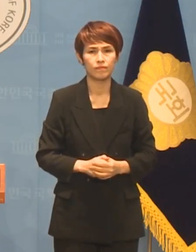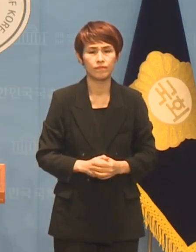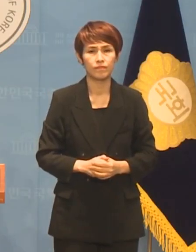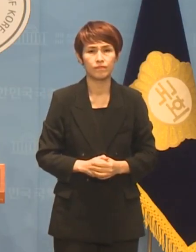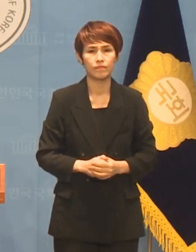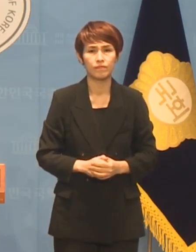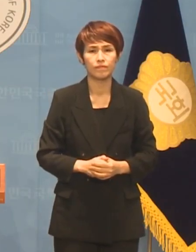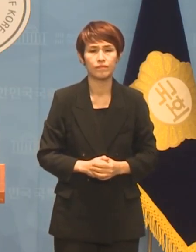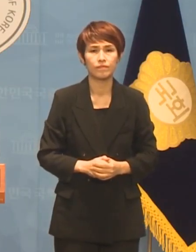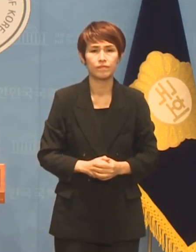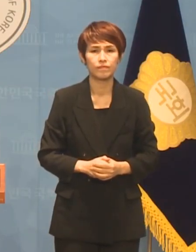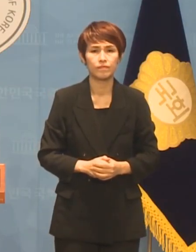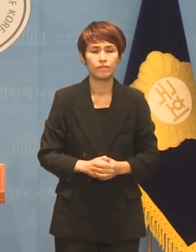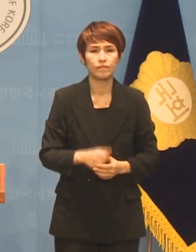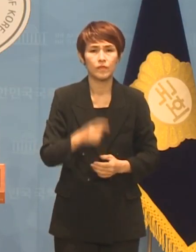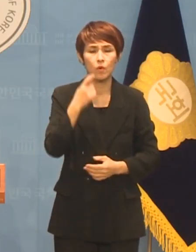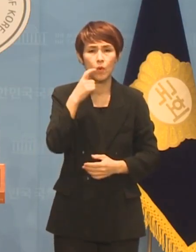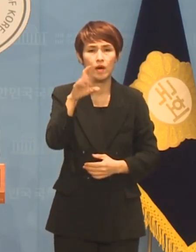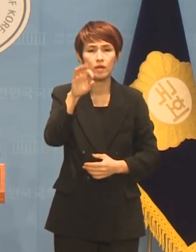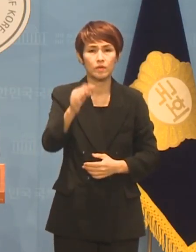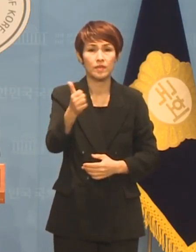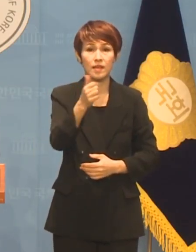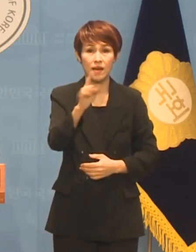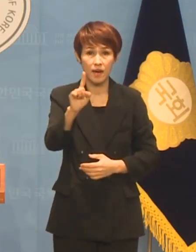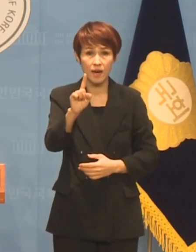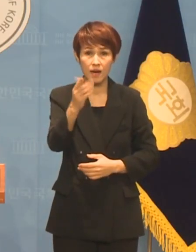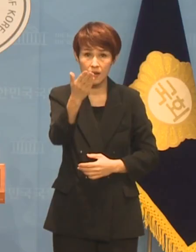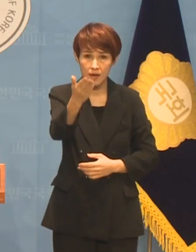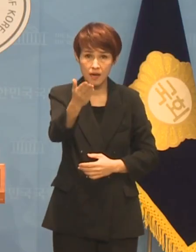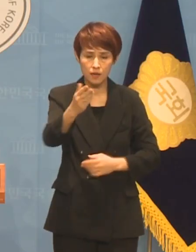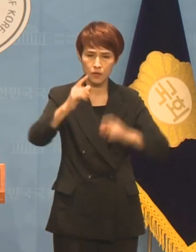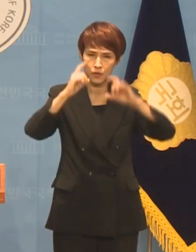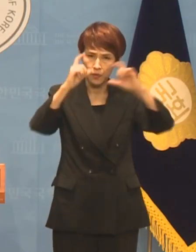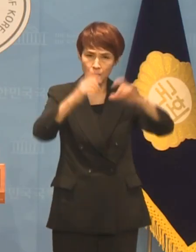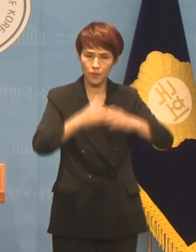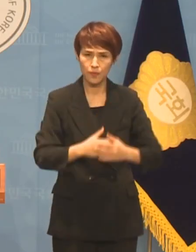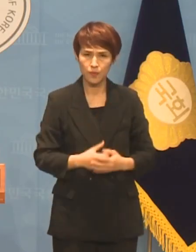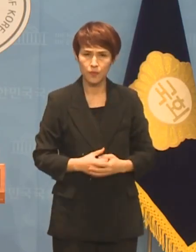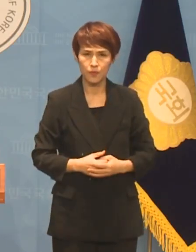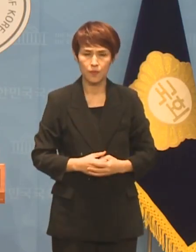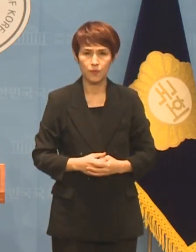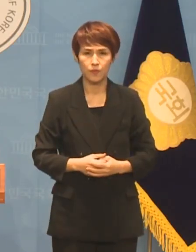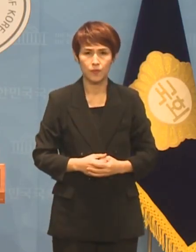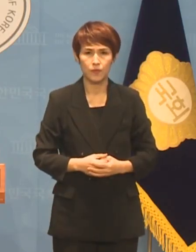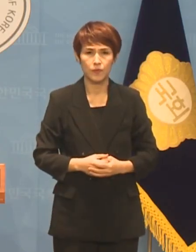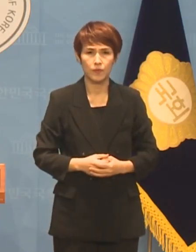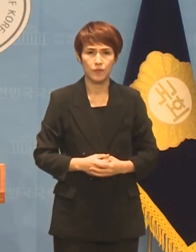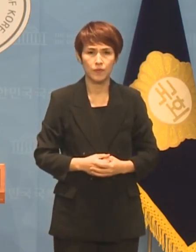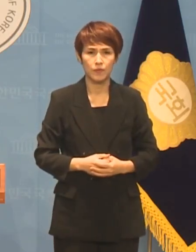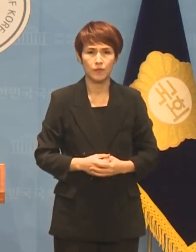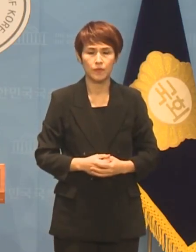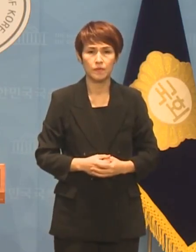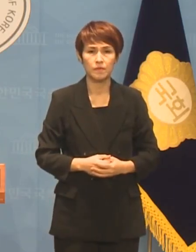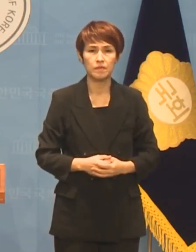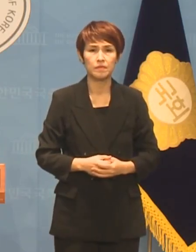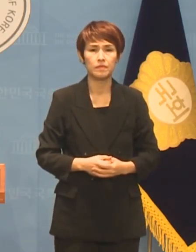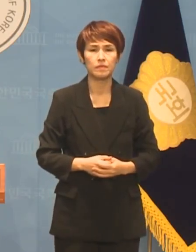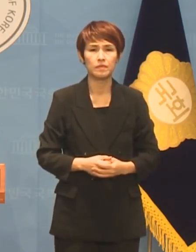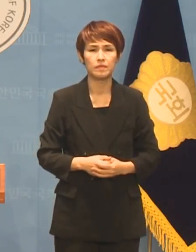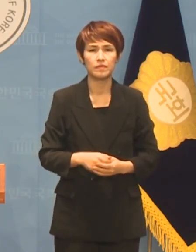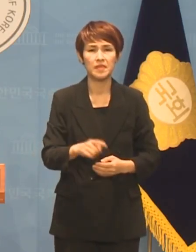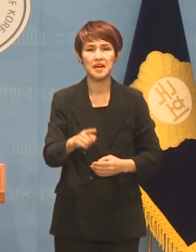마지막으로 피고인 황운하 의원에게 경고합니다. 시간을 좀 벌었다고